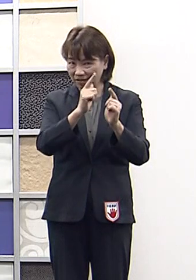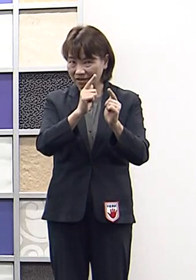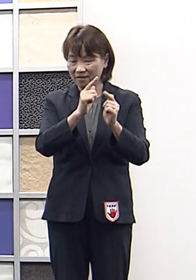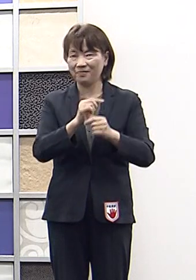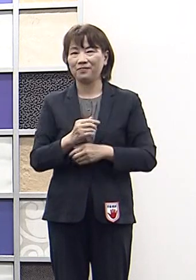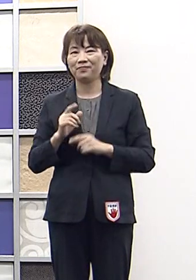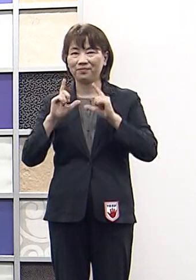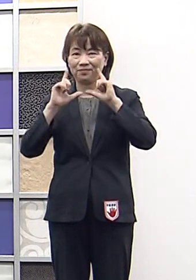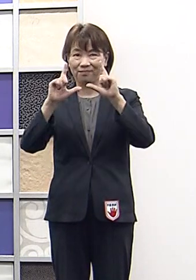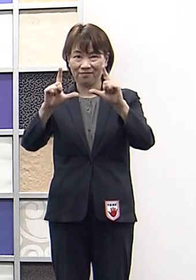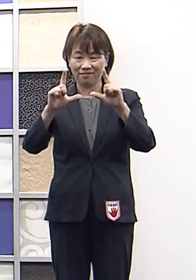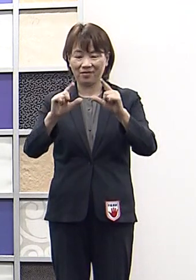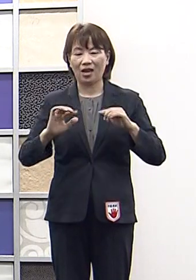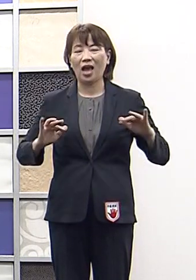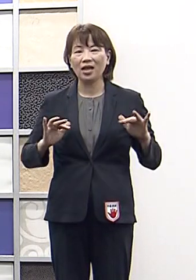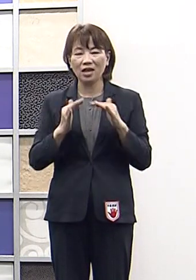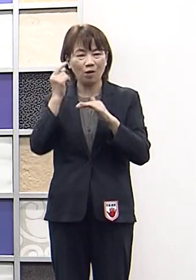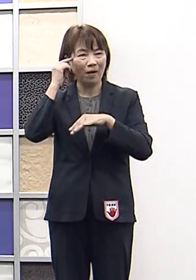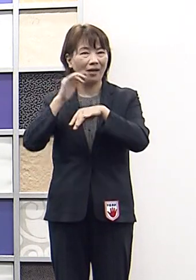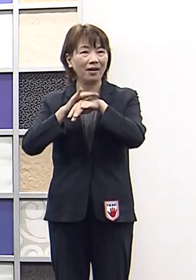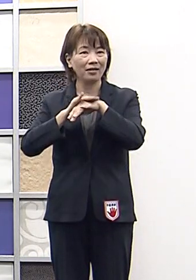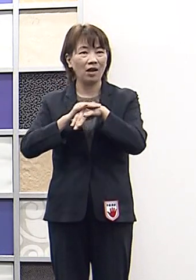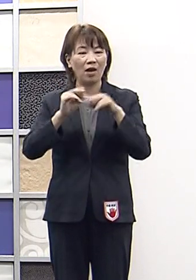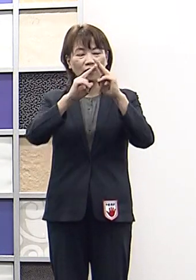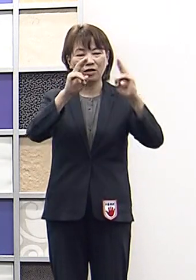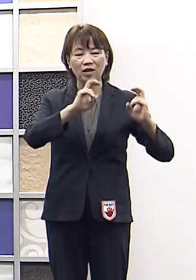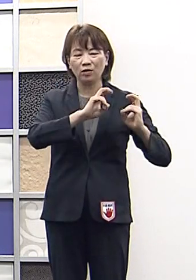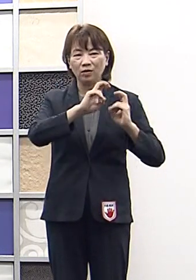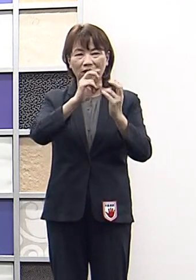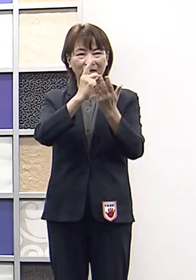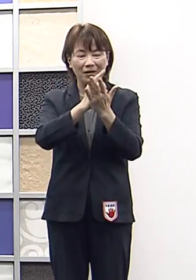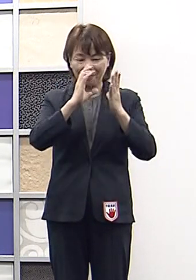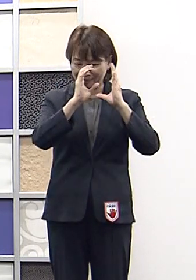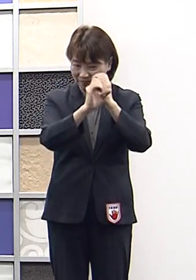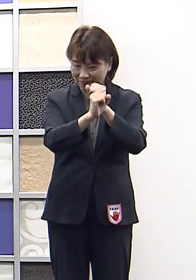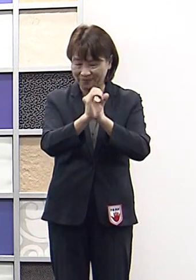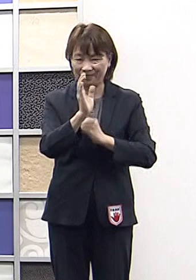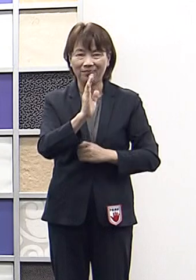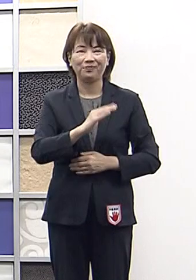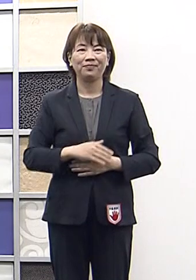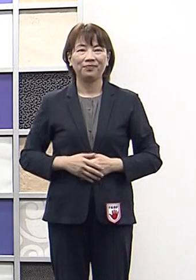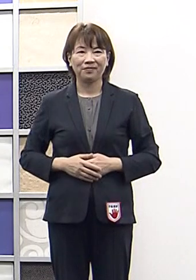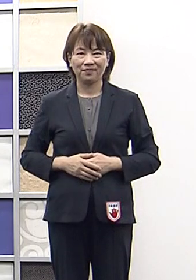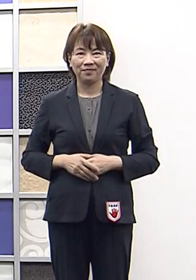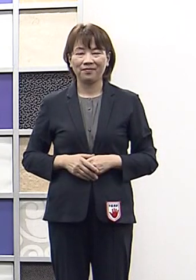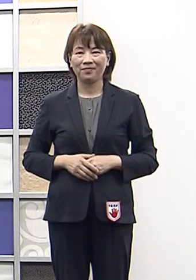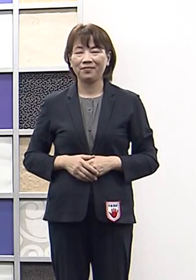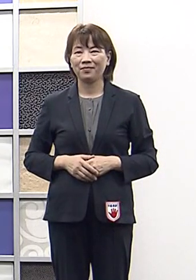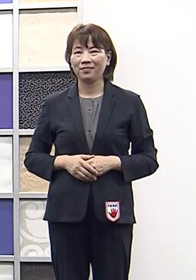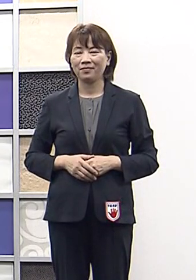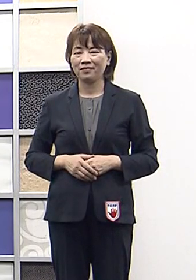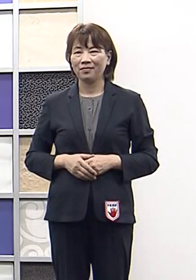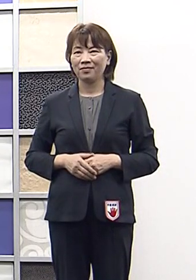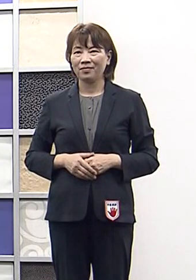々の議論の組み立て自体は登山鉄道ありきではないのはもちろんなんですけれども、ただですね、